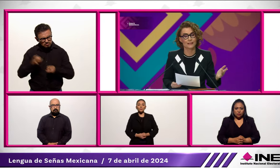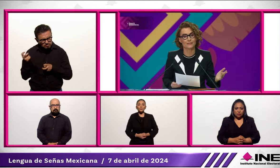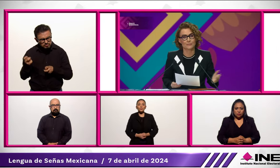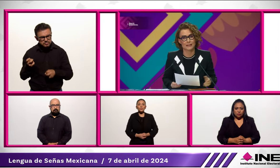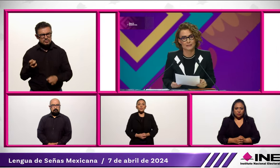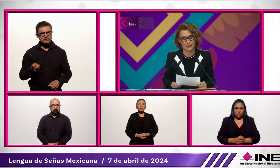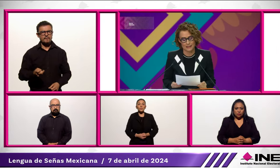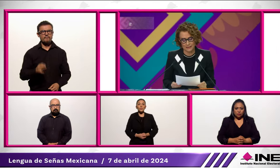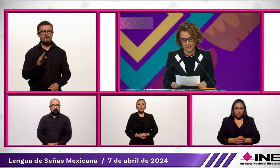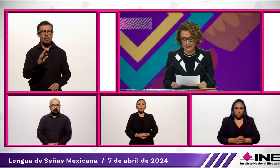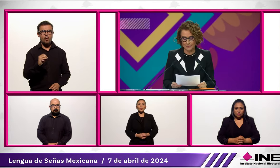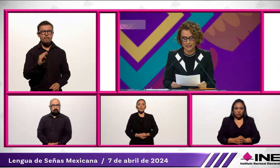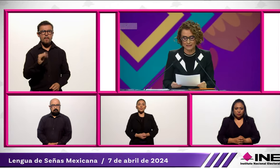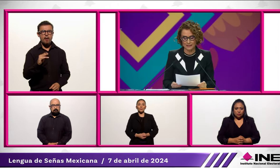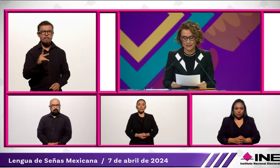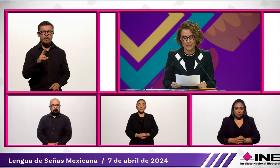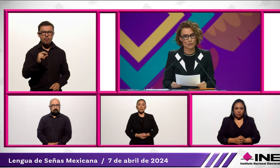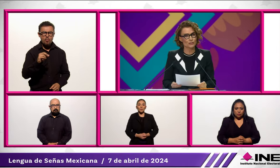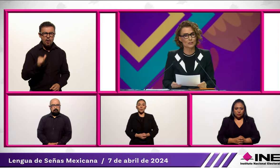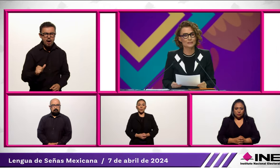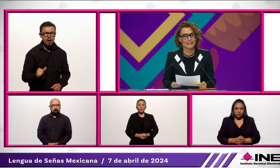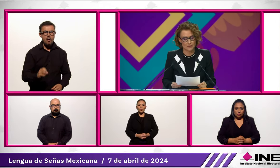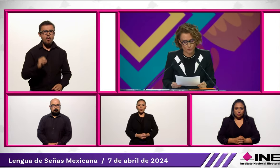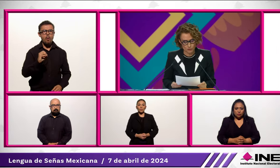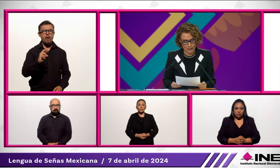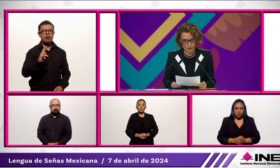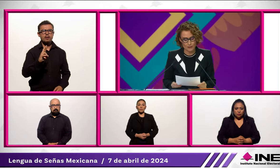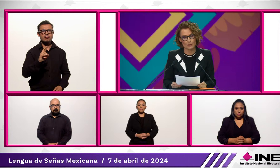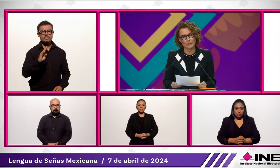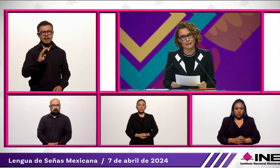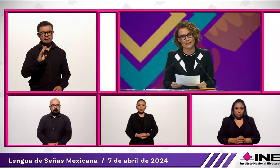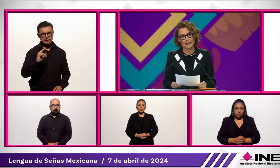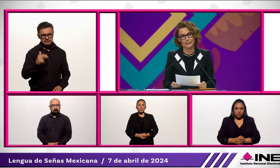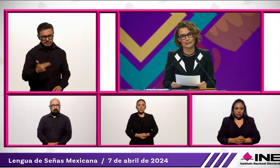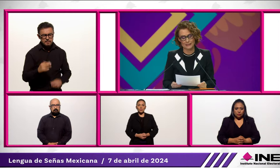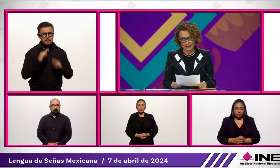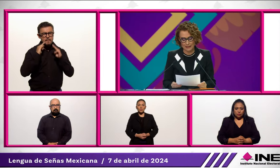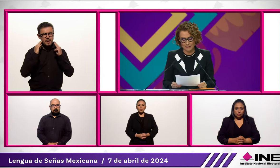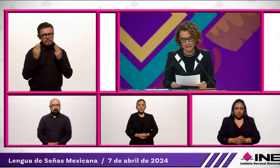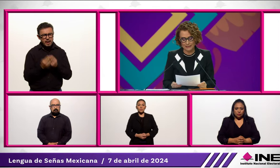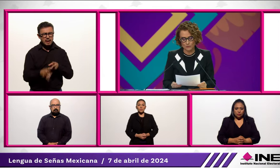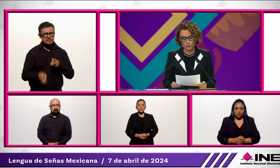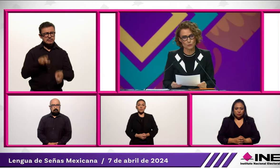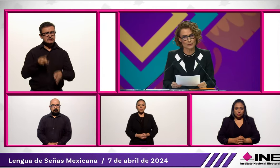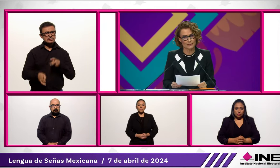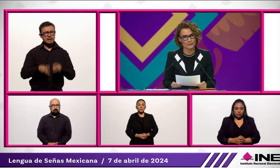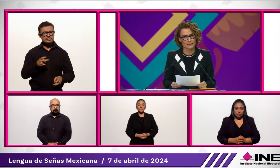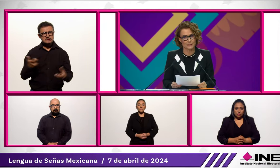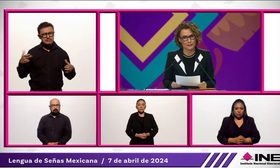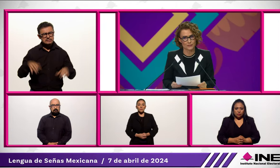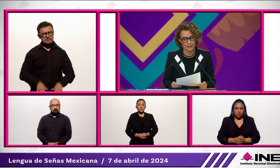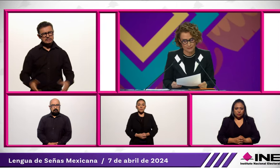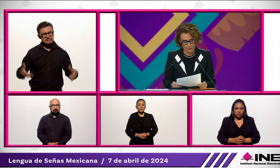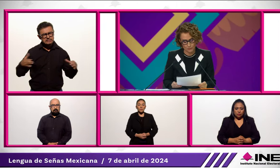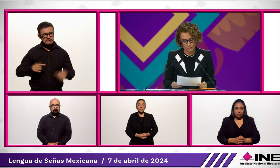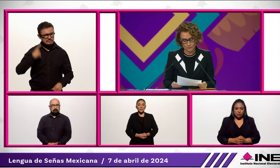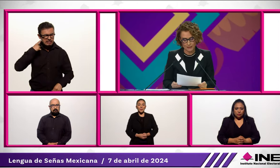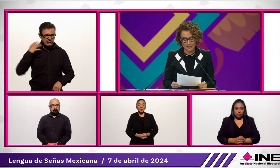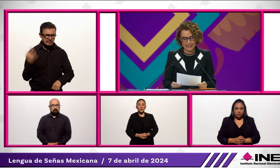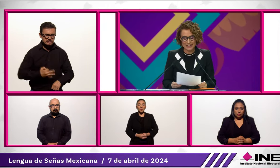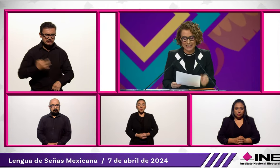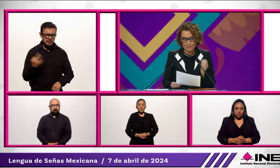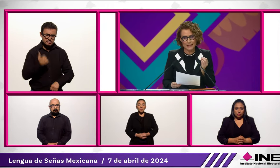Odebrecht, Estafa Maestra y Segalmex. Lo cierto es que no se ha logrado erradicar ni tener avances contundentes y